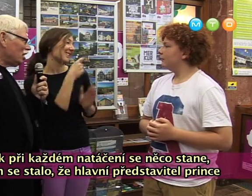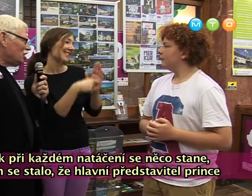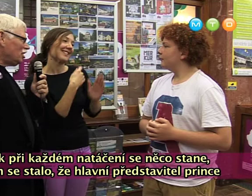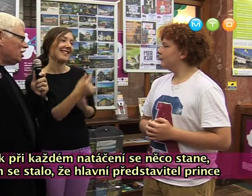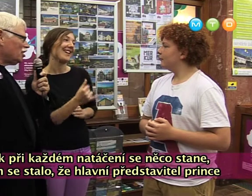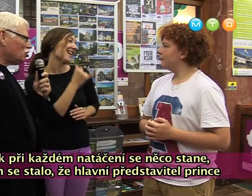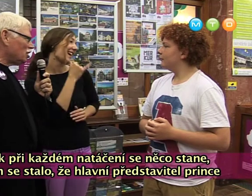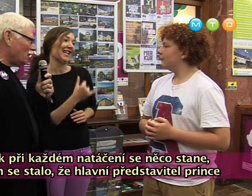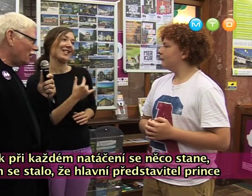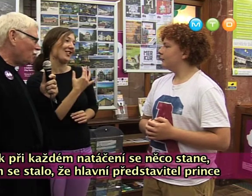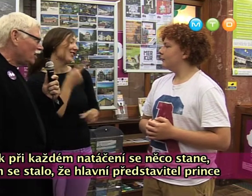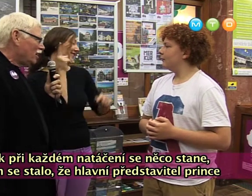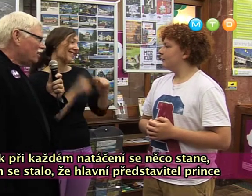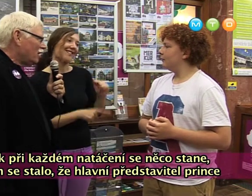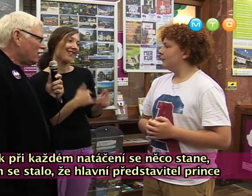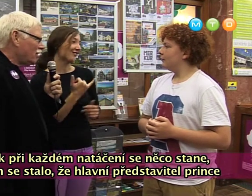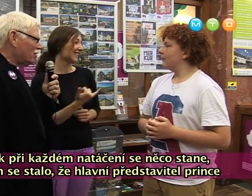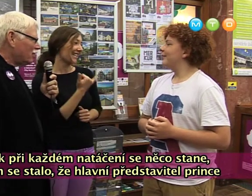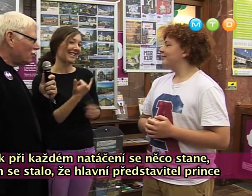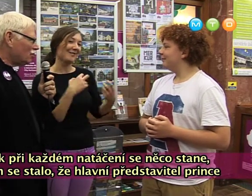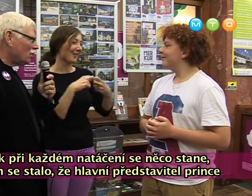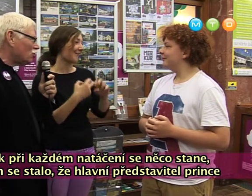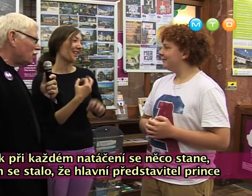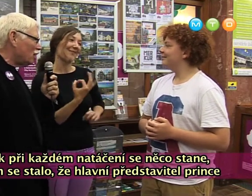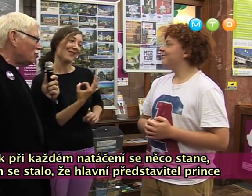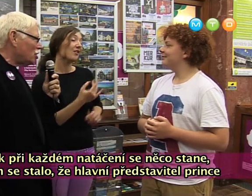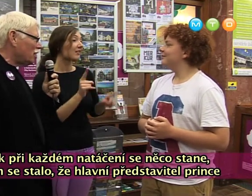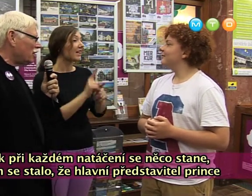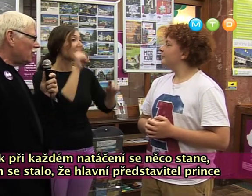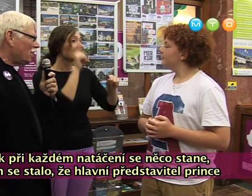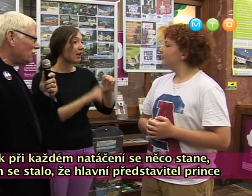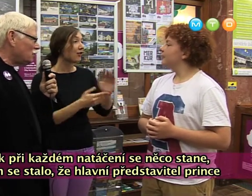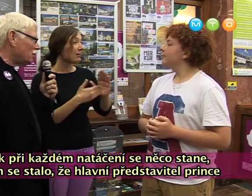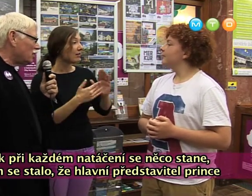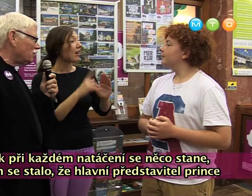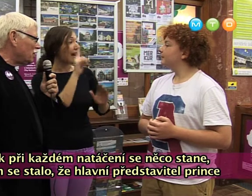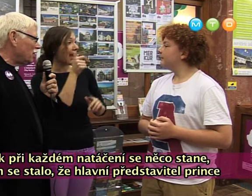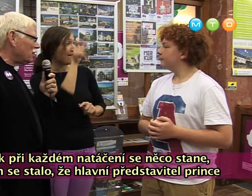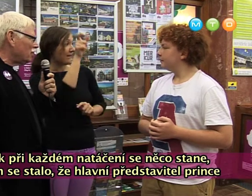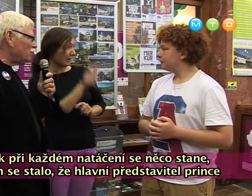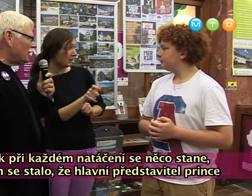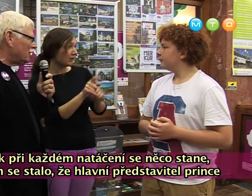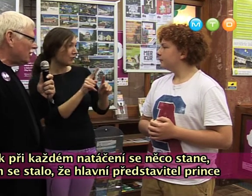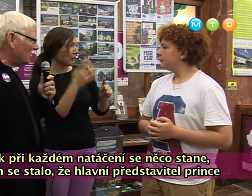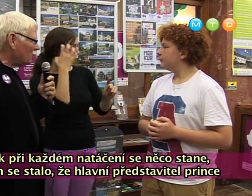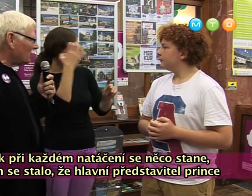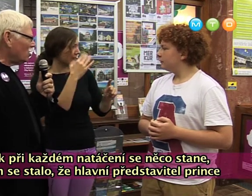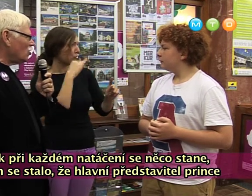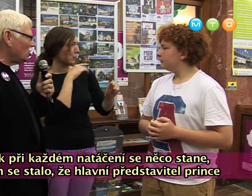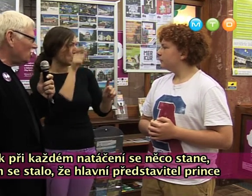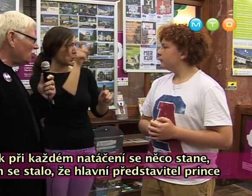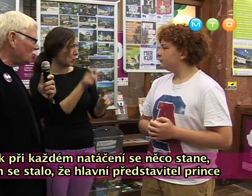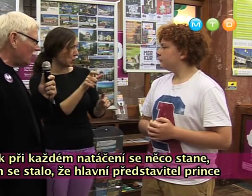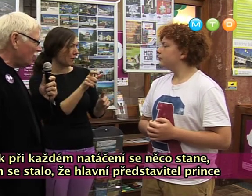při každém natáčení se něco stane. Tak stalo se nám, že hlavní představitel prince,